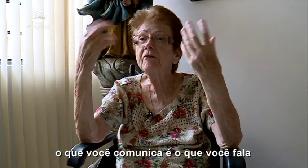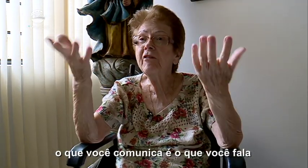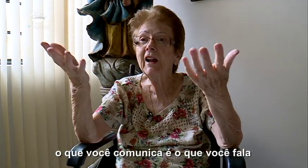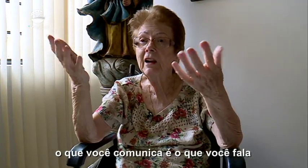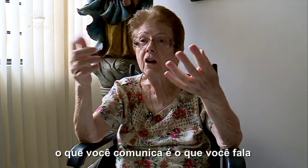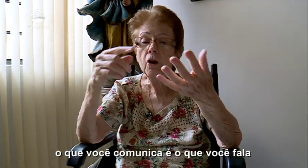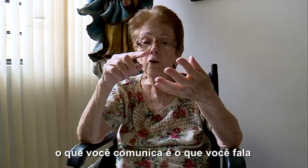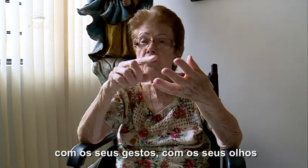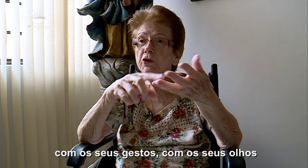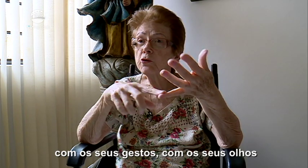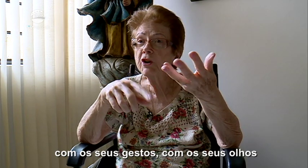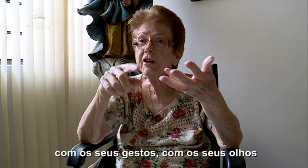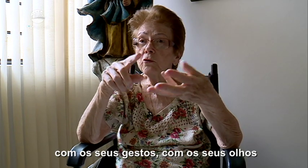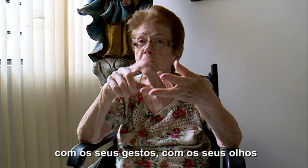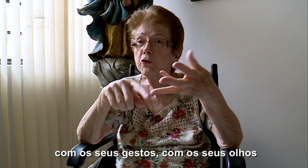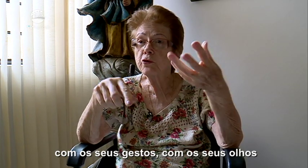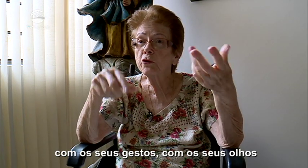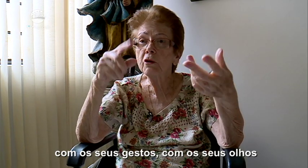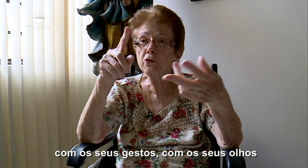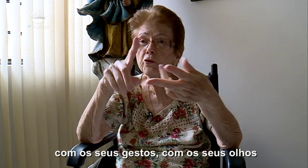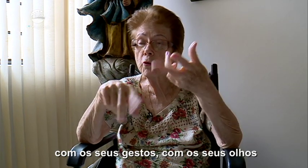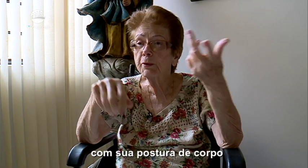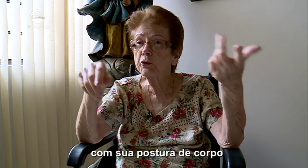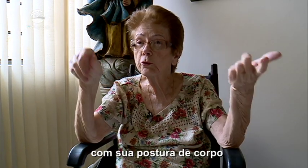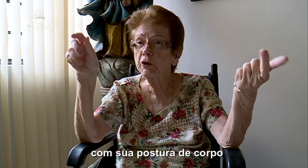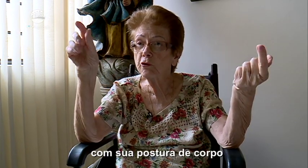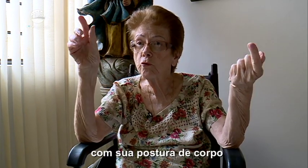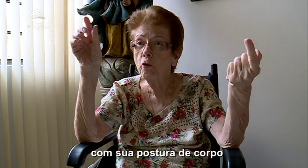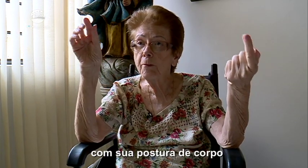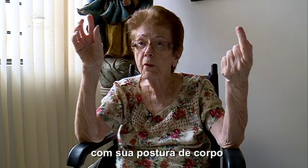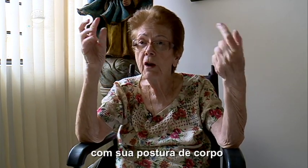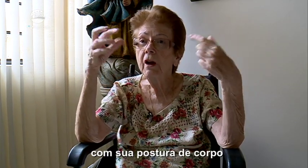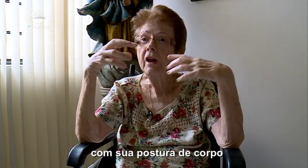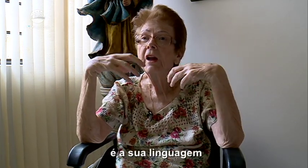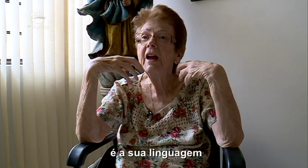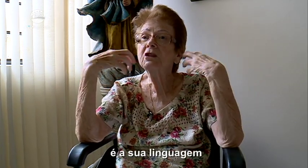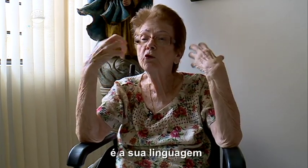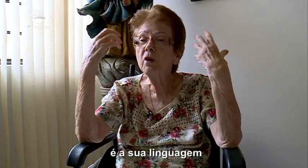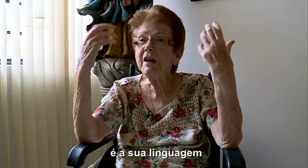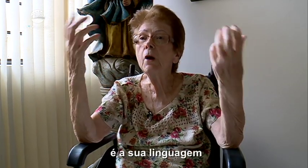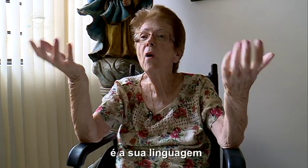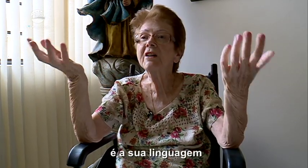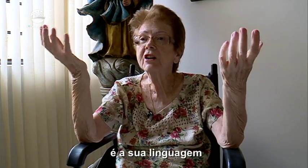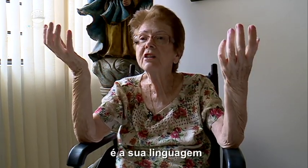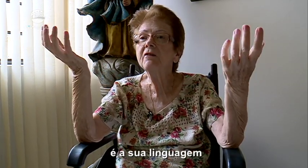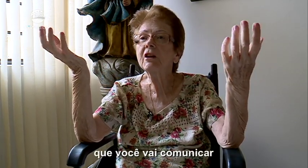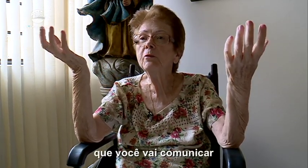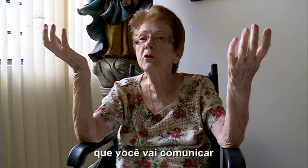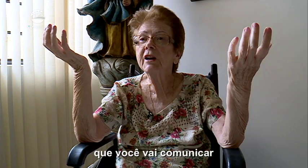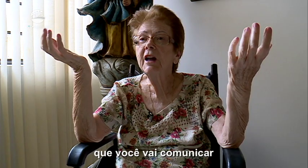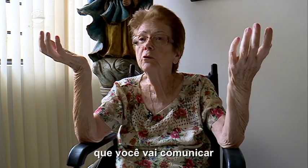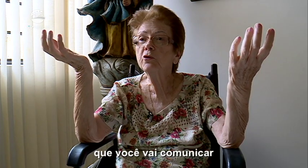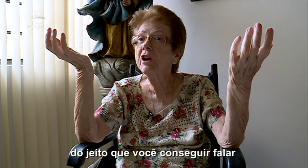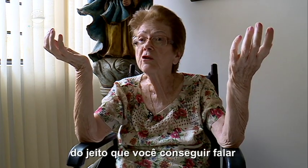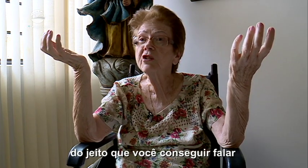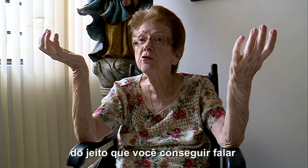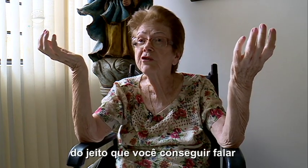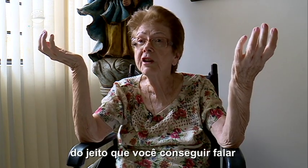fala, com seus gestos, com seus olhos, com sua postura de corpo. É a sua linguagem que você vai comunicar do jeito que você conseguir